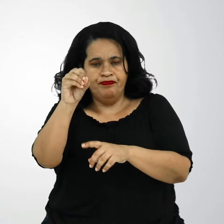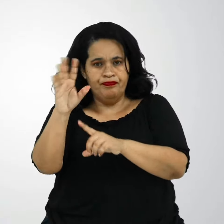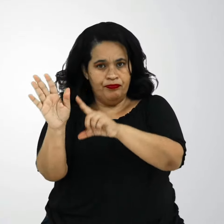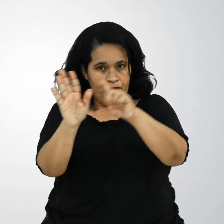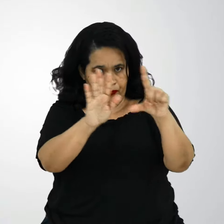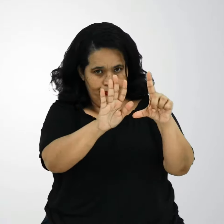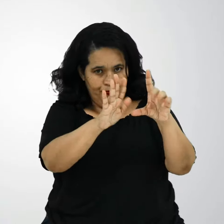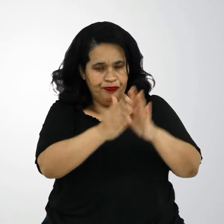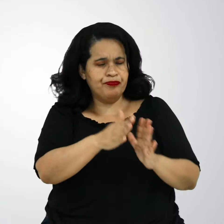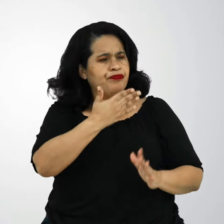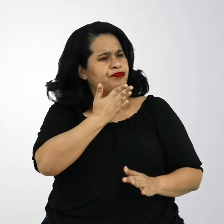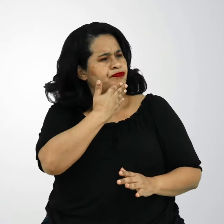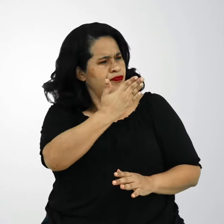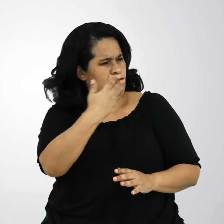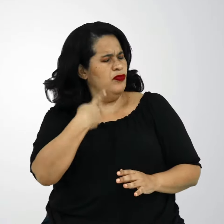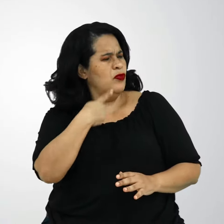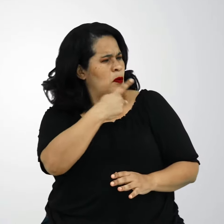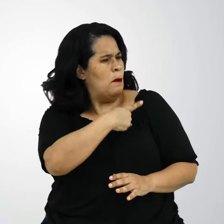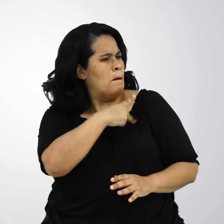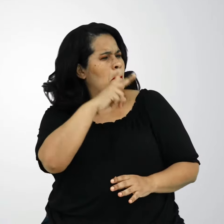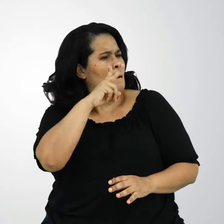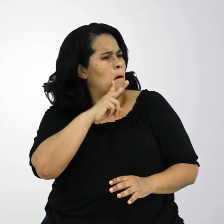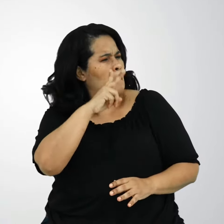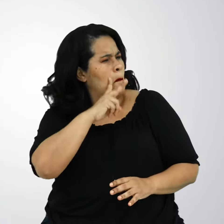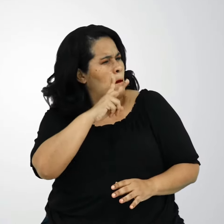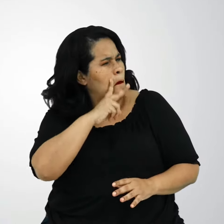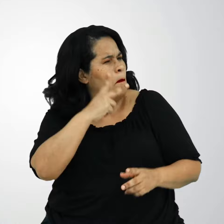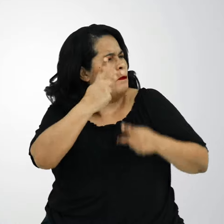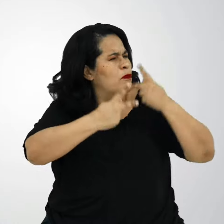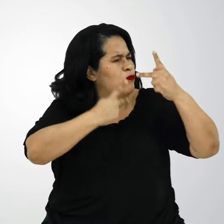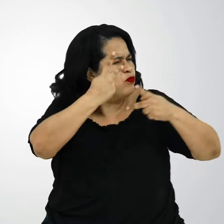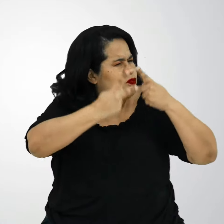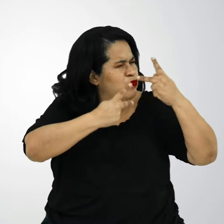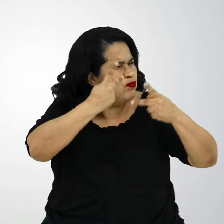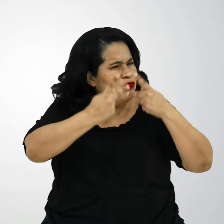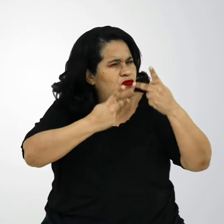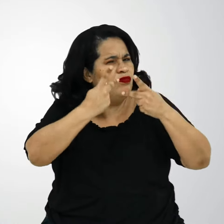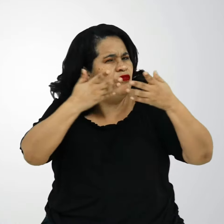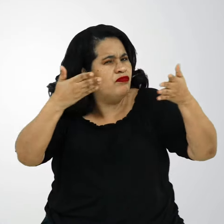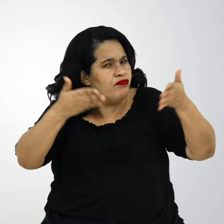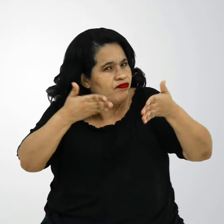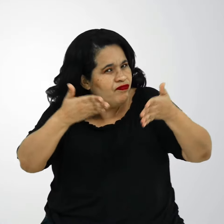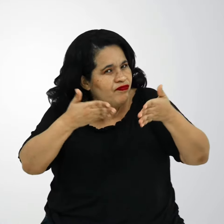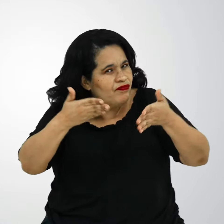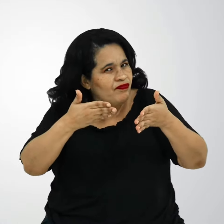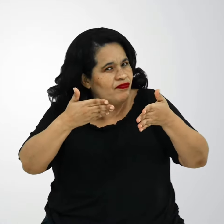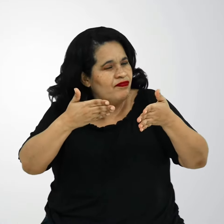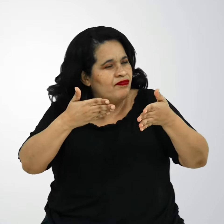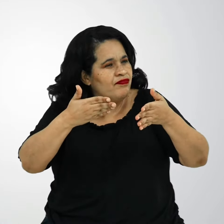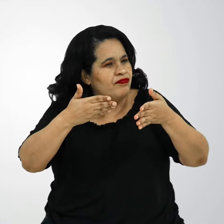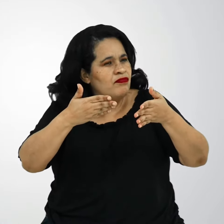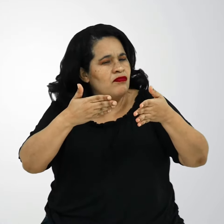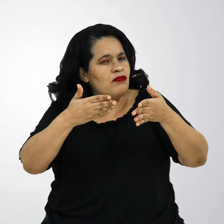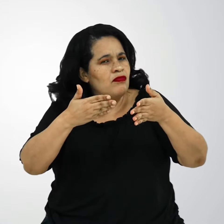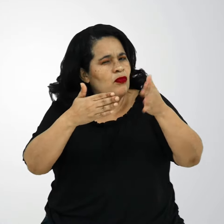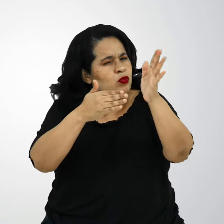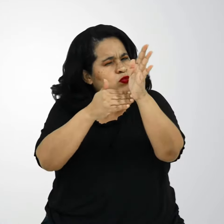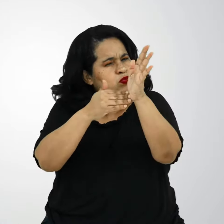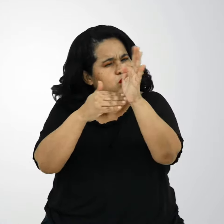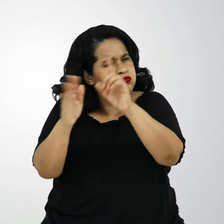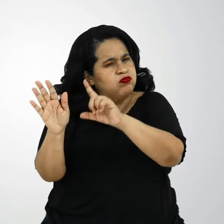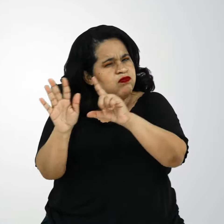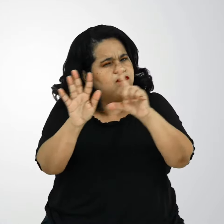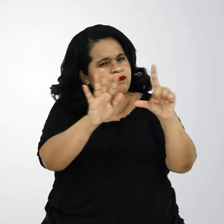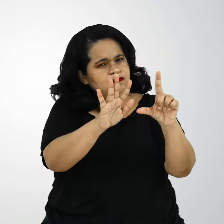pastor Valdeci falasse um pouco para a gente sobre esse último período, né, que é o período, a última semana